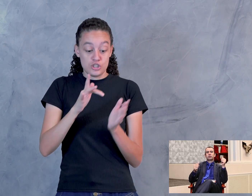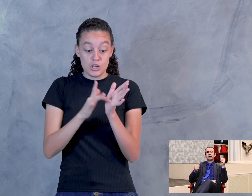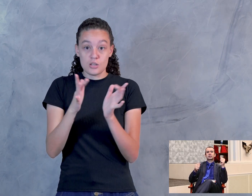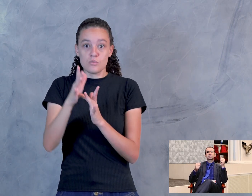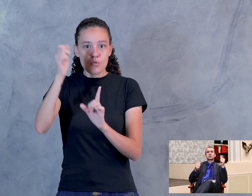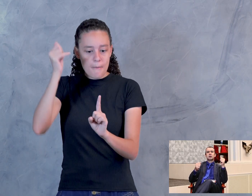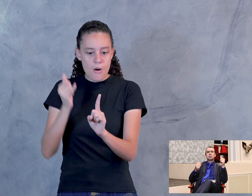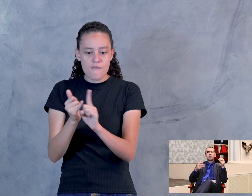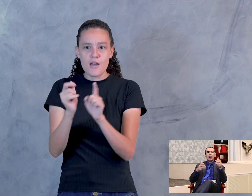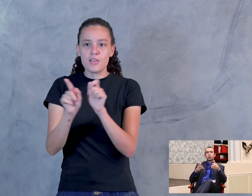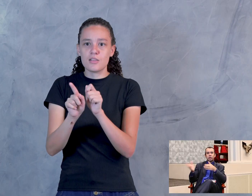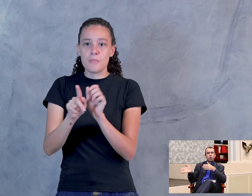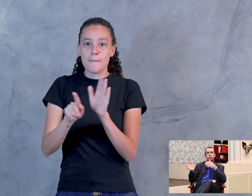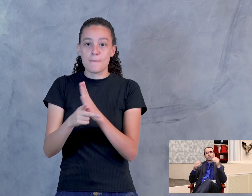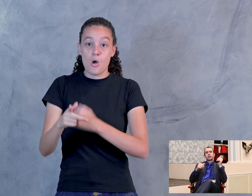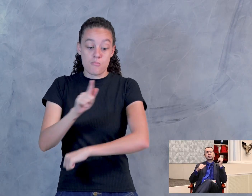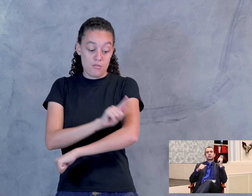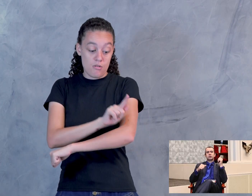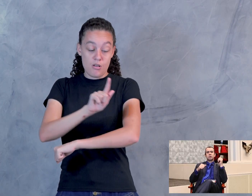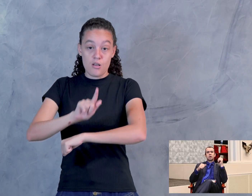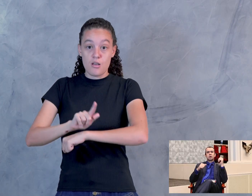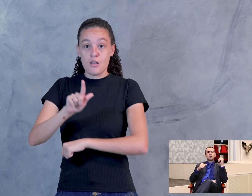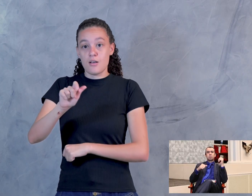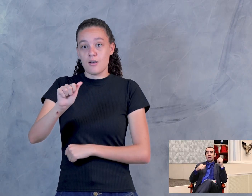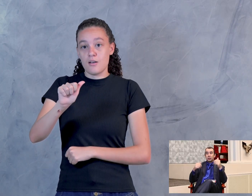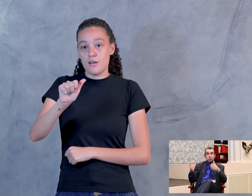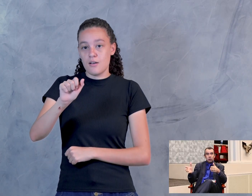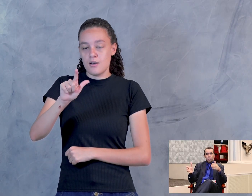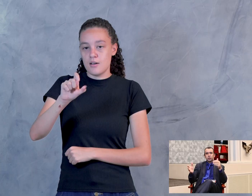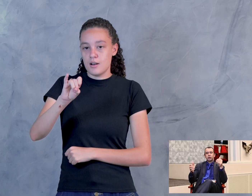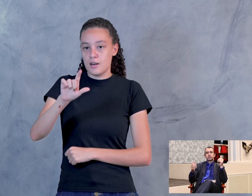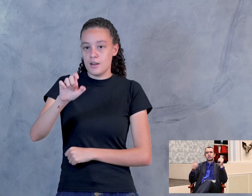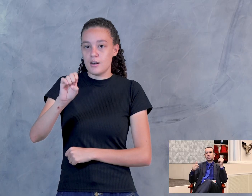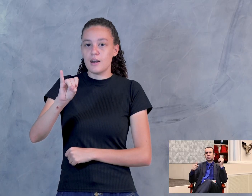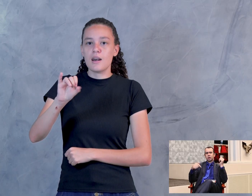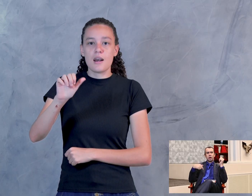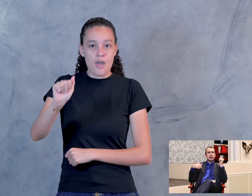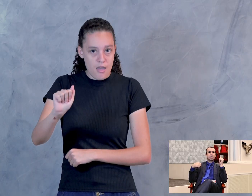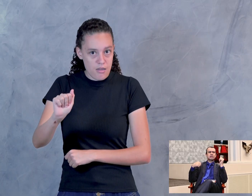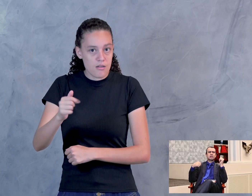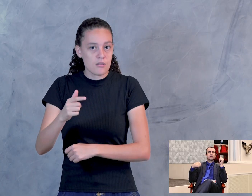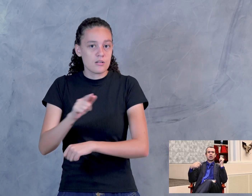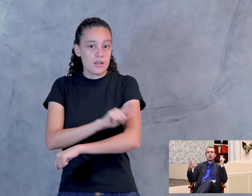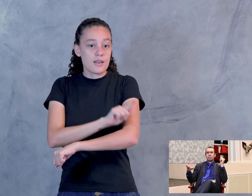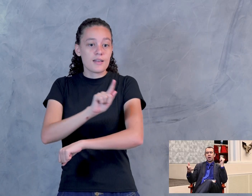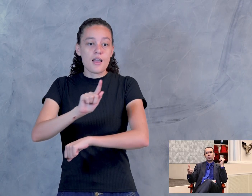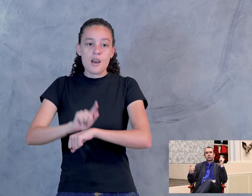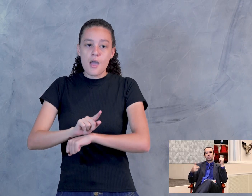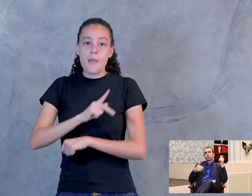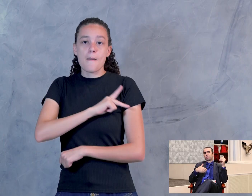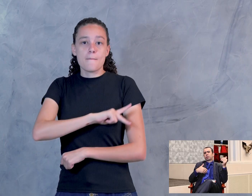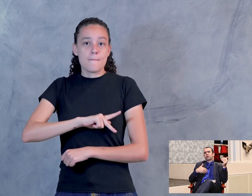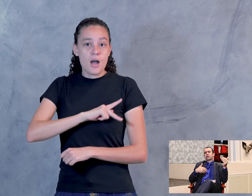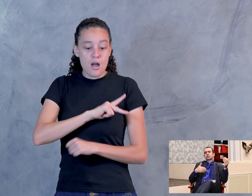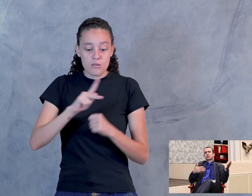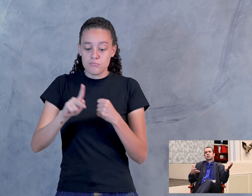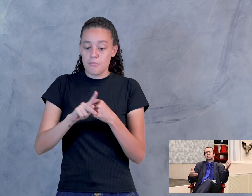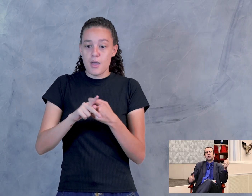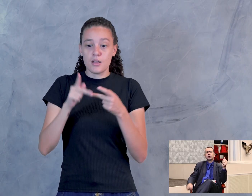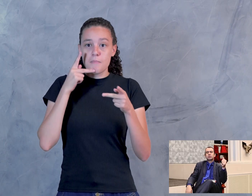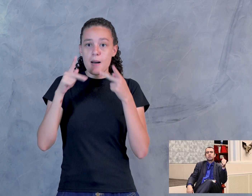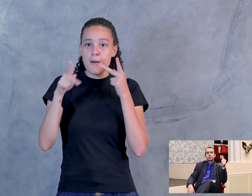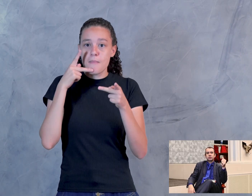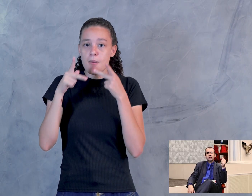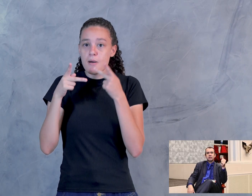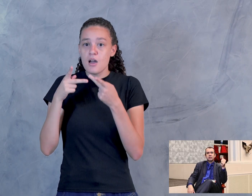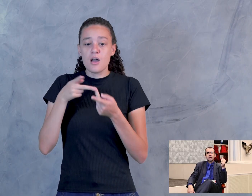dos profetas? Paulo não profetizou? Pedro não profetizou? O que eu acabei de citar era Paulo profetizando